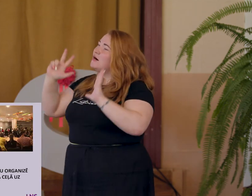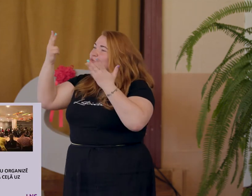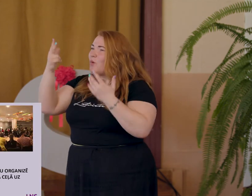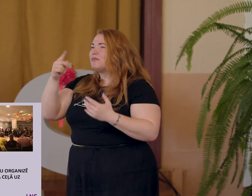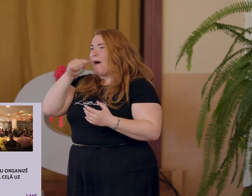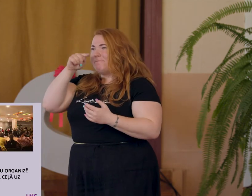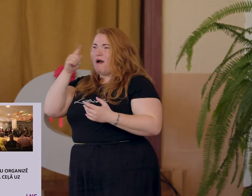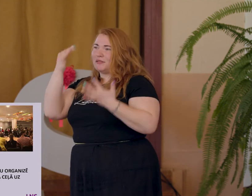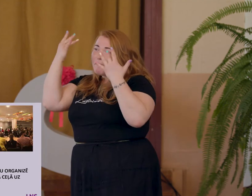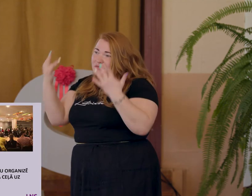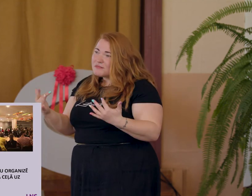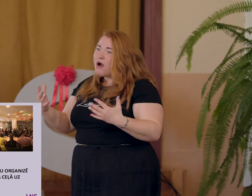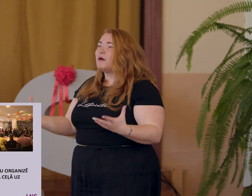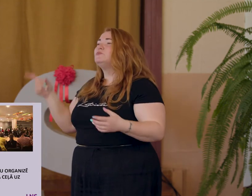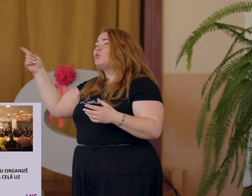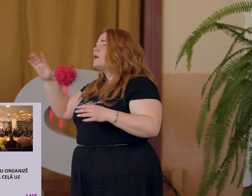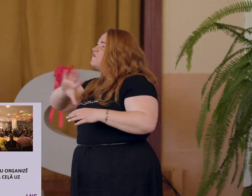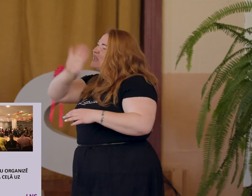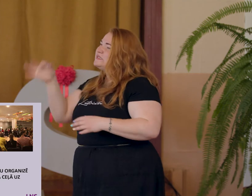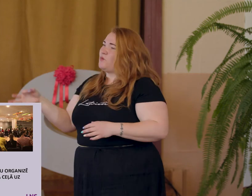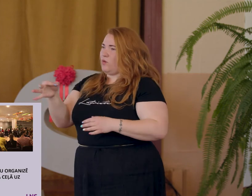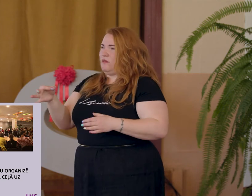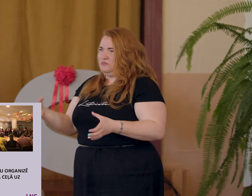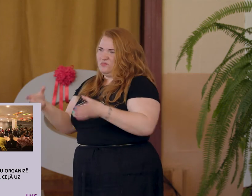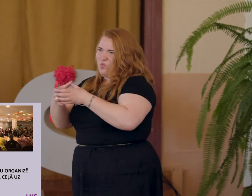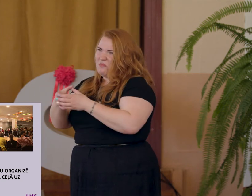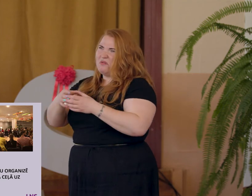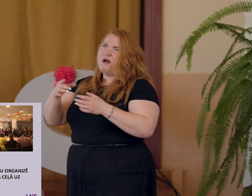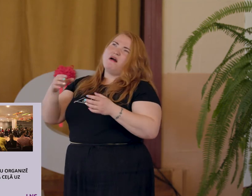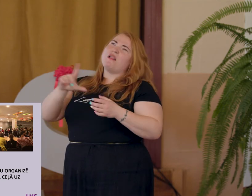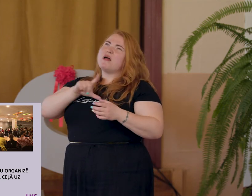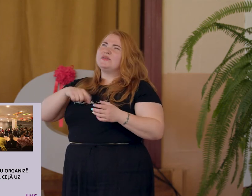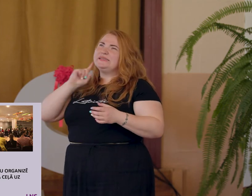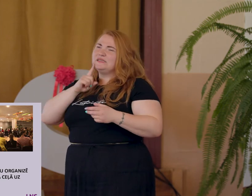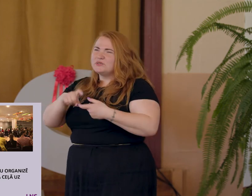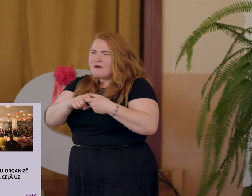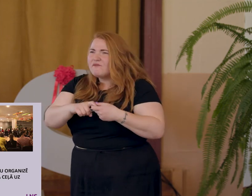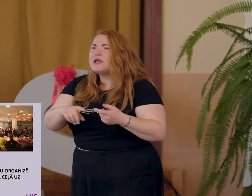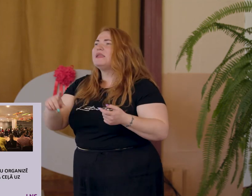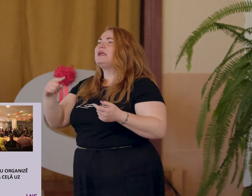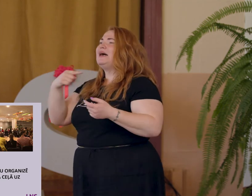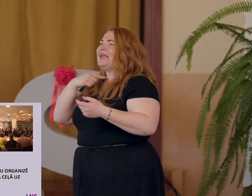Arī, protams, organizējam 8. marta pasākumu sieviešu dienu ceļā uz dzimumu